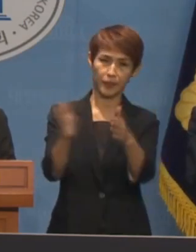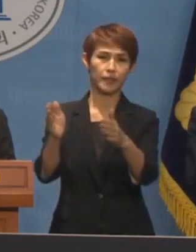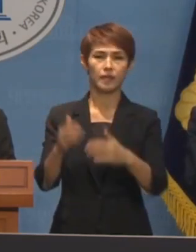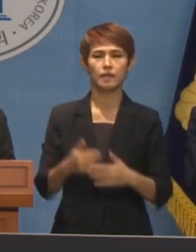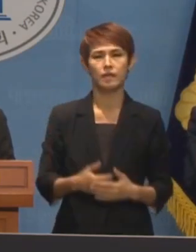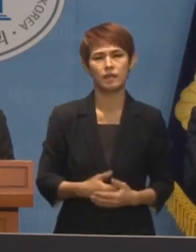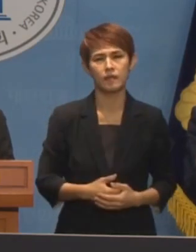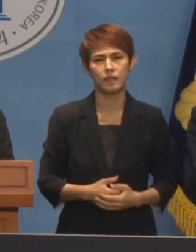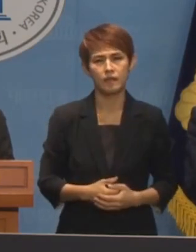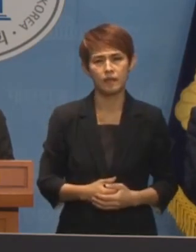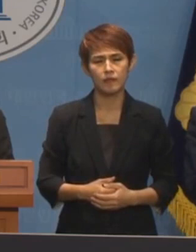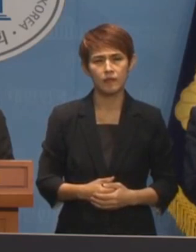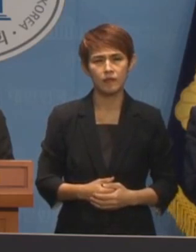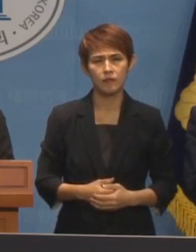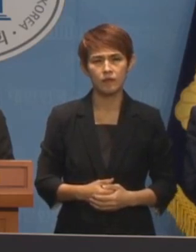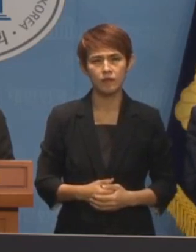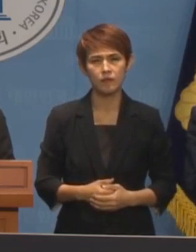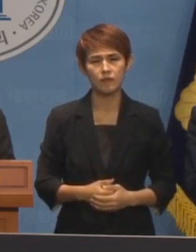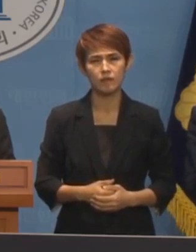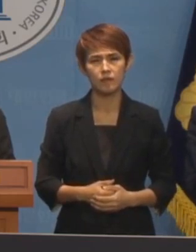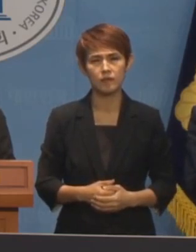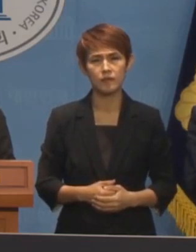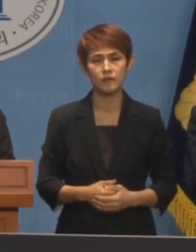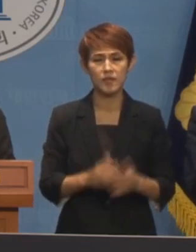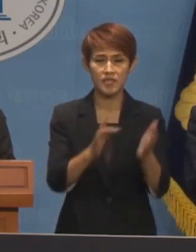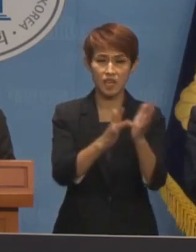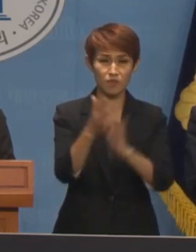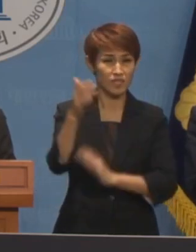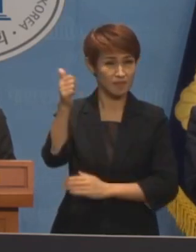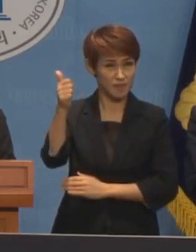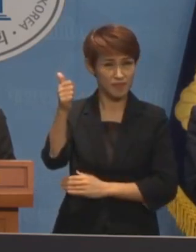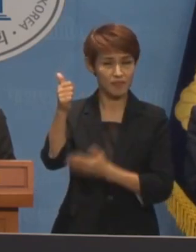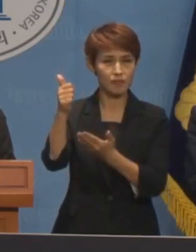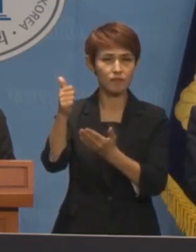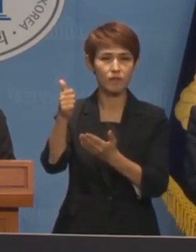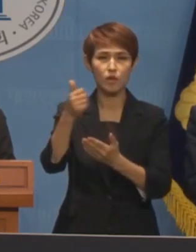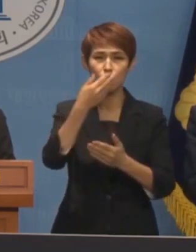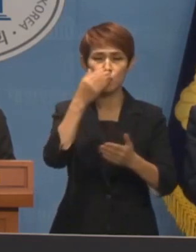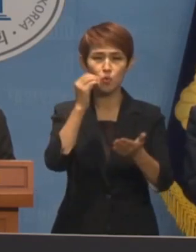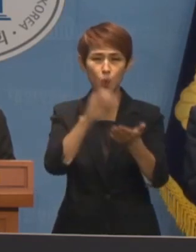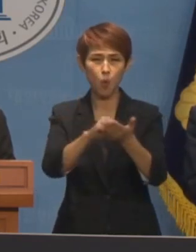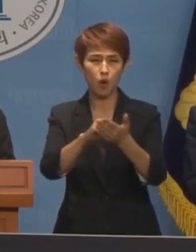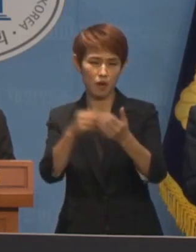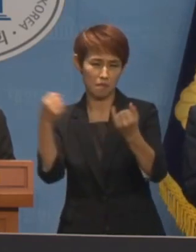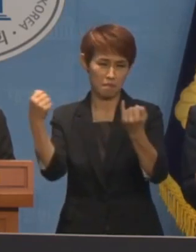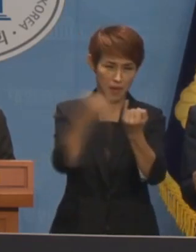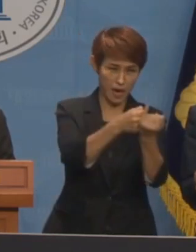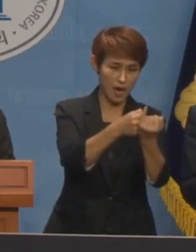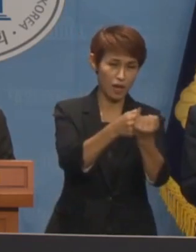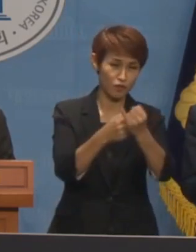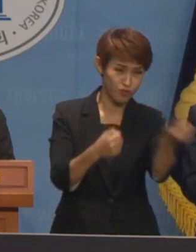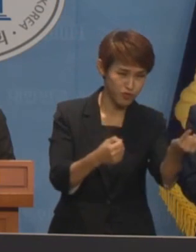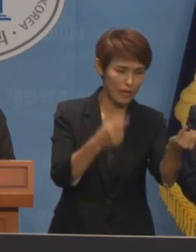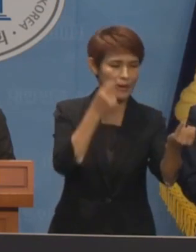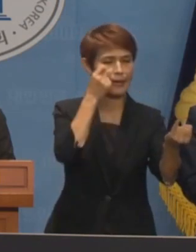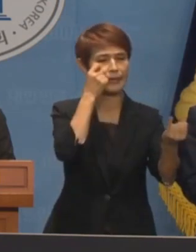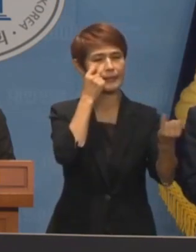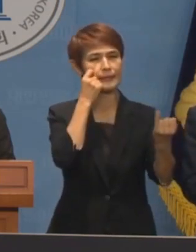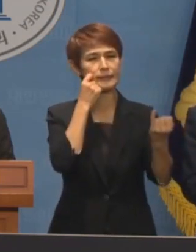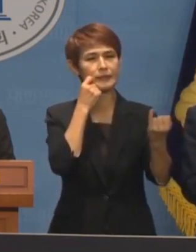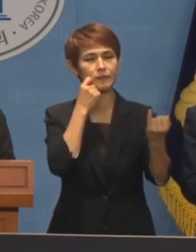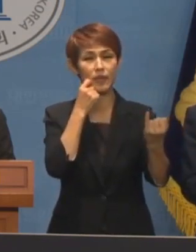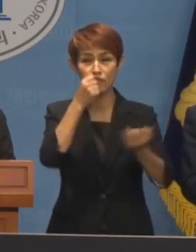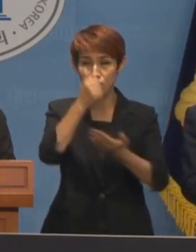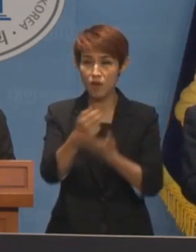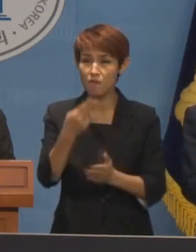고압적 태도로 질문했다는 것이다. 예수님께서는 돌 맞아 죽을 수 있는 가늠한 여인을 불쌍히 여기고 누구든지 죄